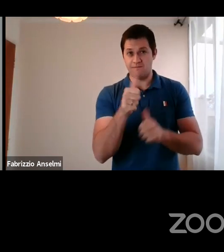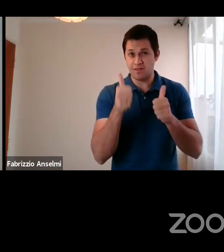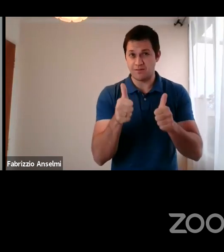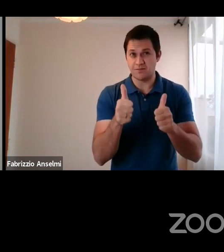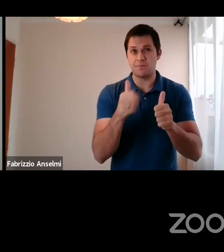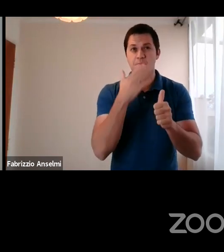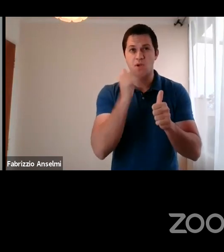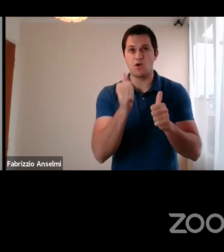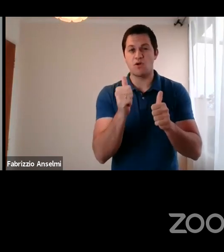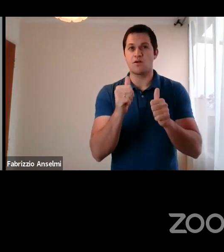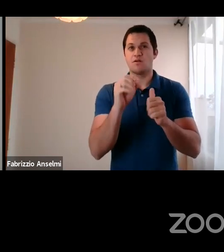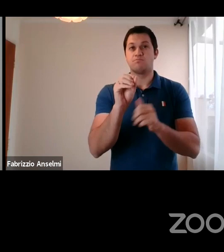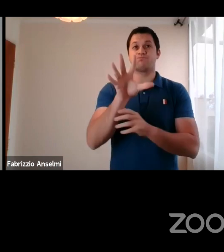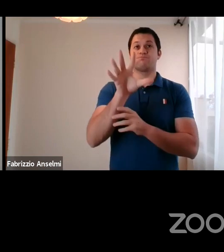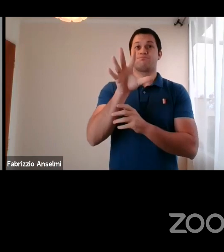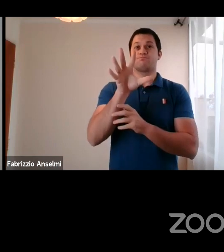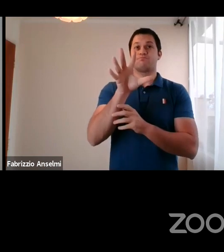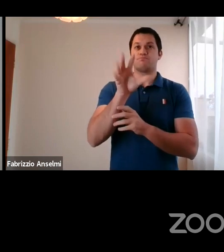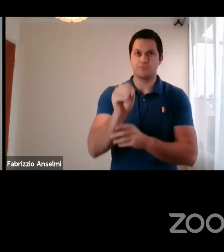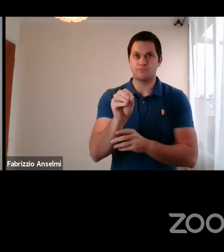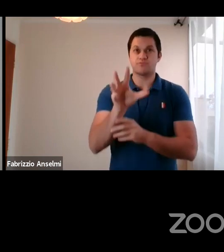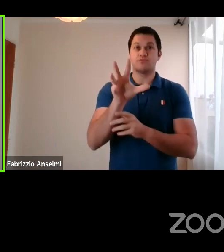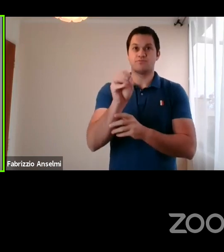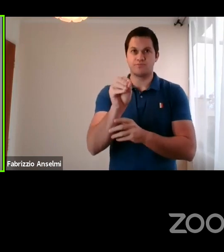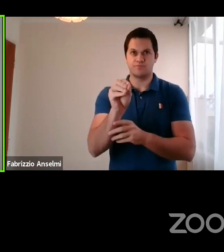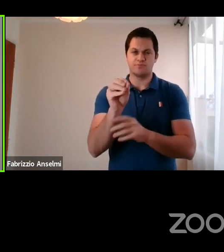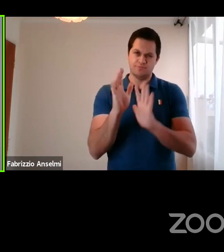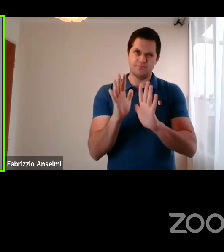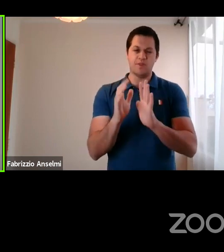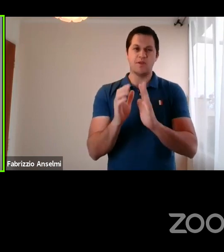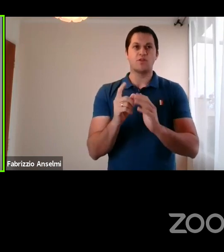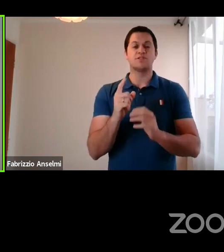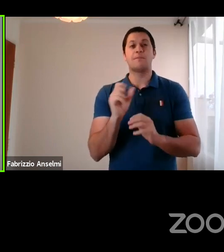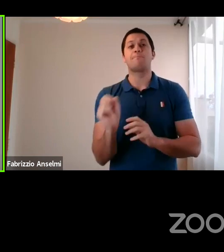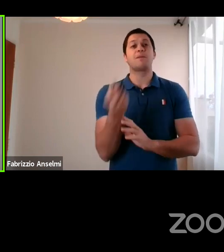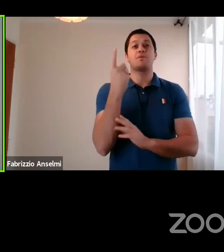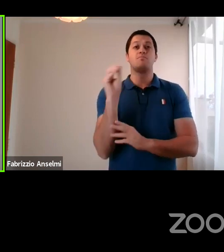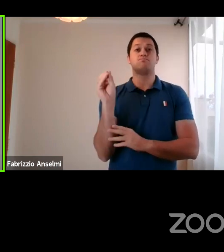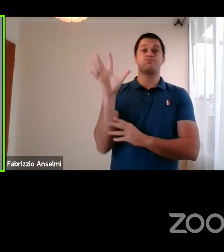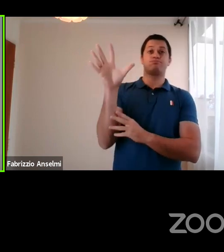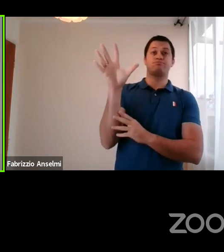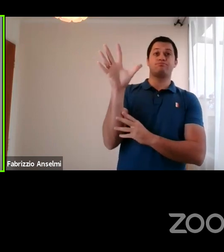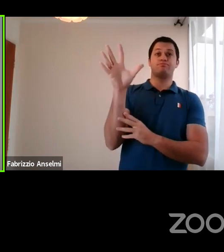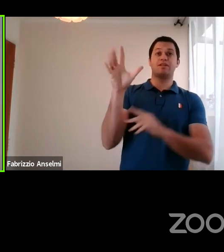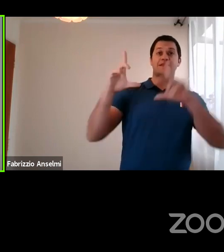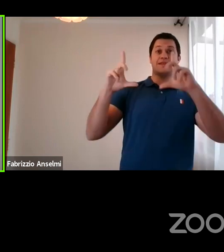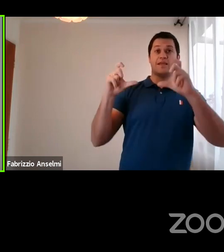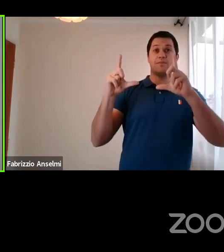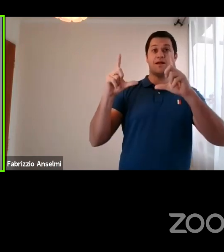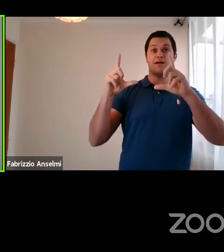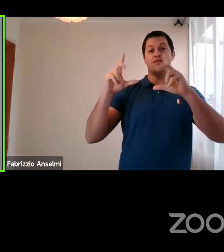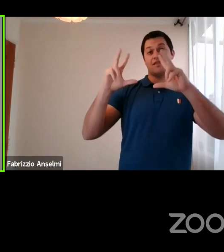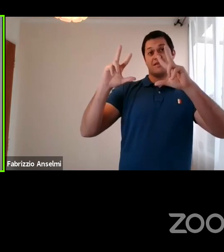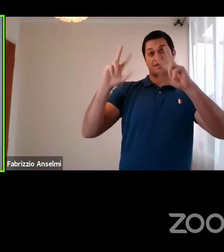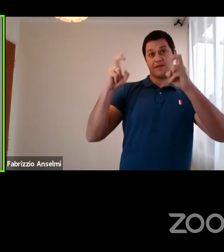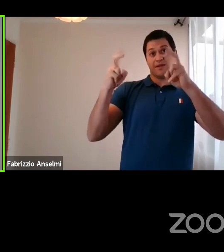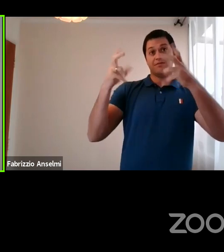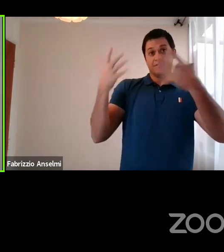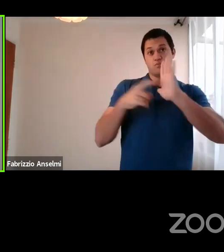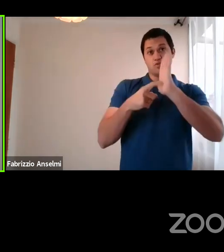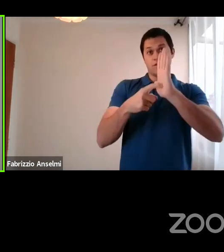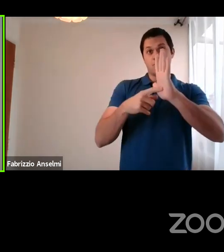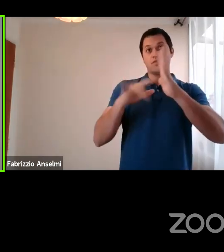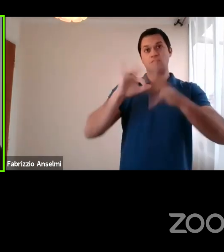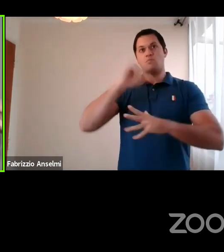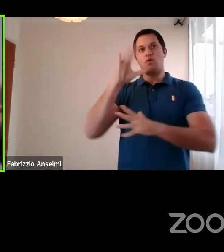Sí. Lo que tú digas. Entonces, vamos a presentar una diapositiva como tema, y la vamos a ir sacando a medida que puede ir fluyendo.